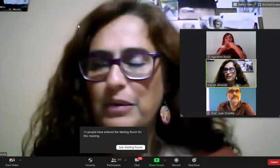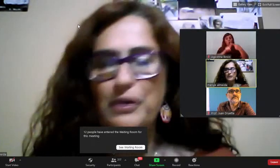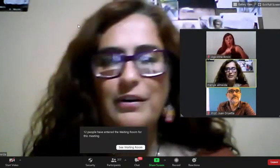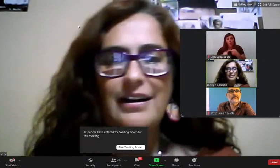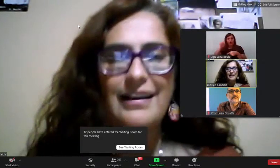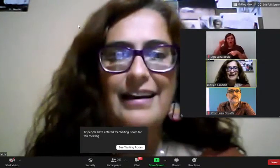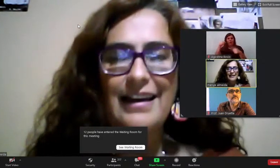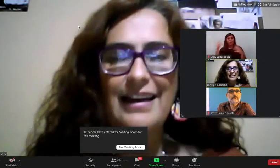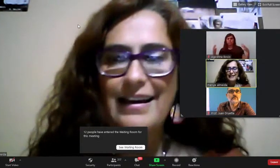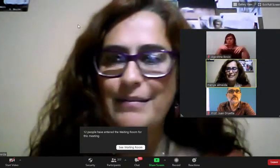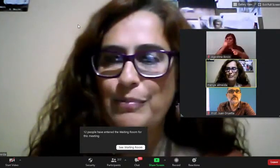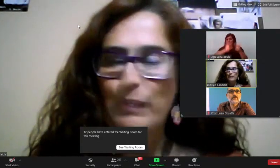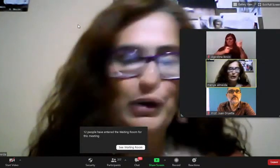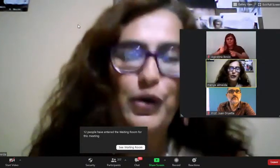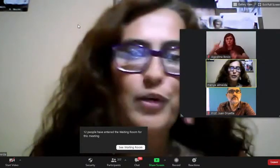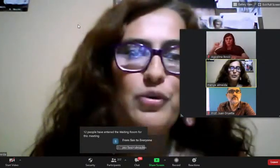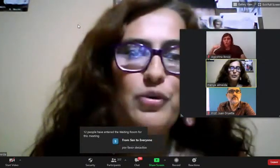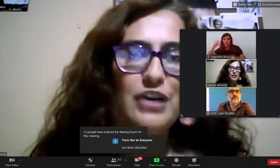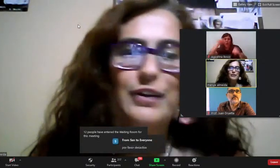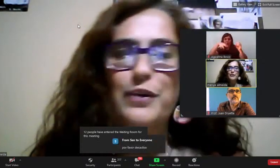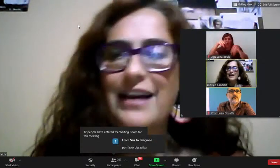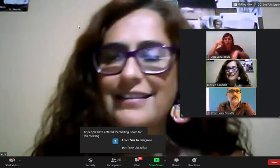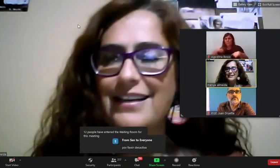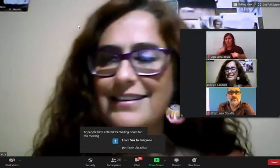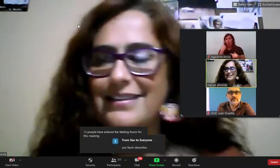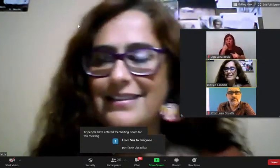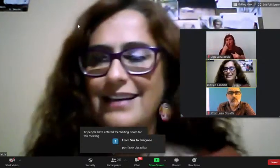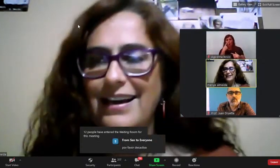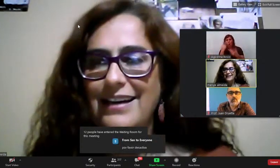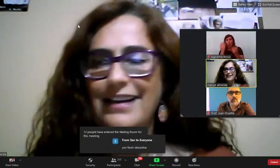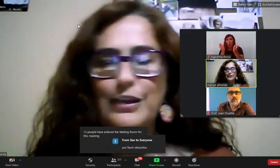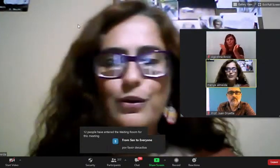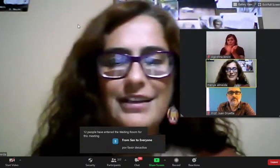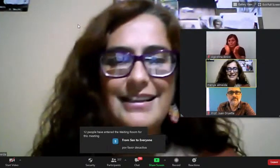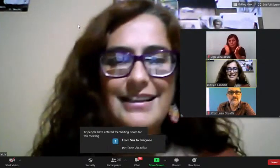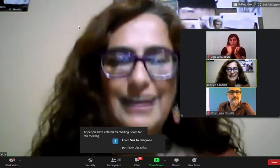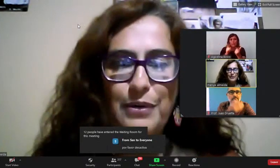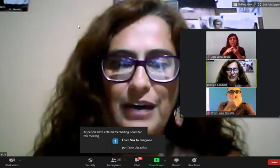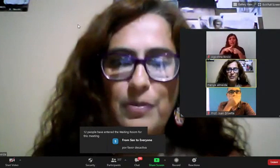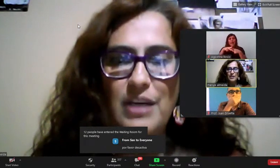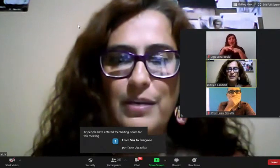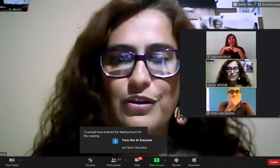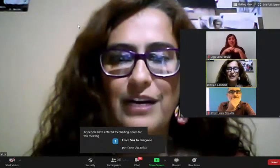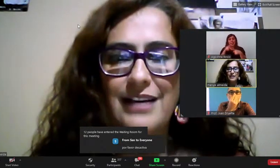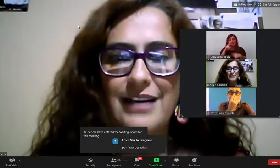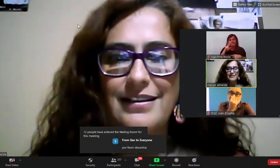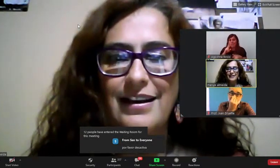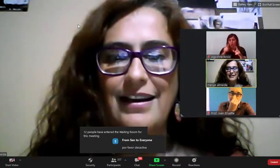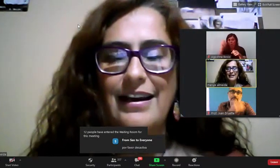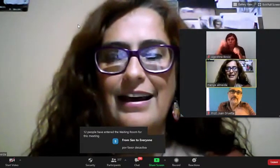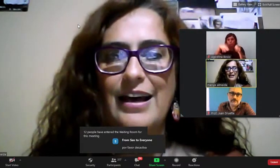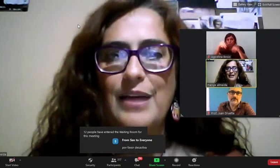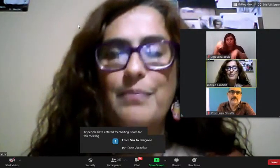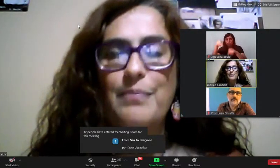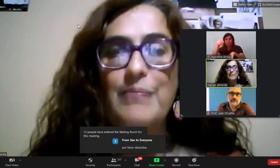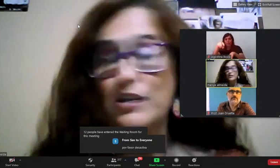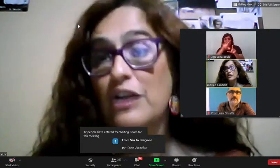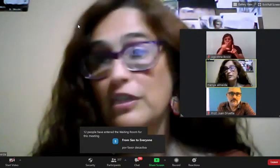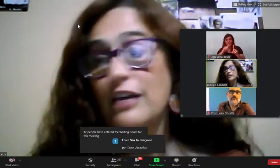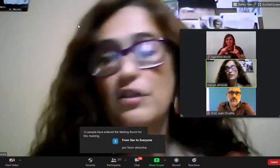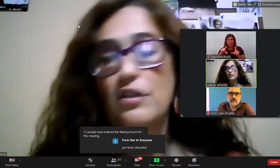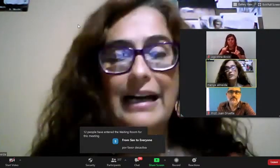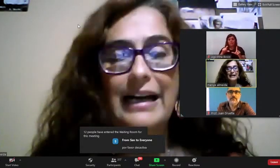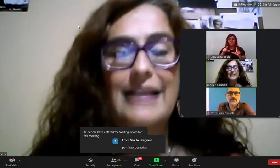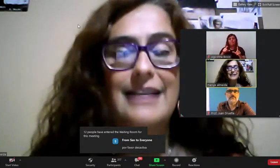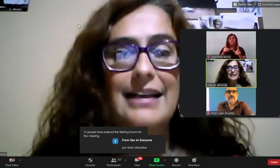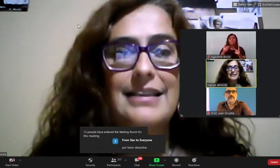porque conozco muchos estudiantes de la TULSA, así que veo que hay muchas personas sordas.